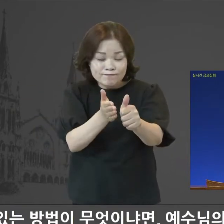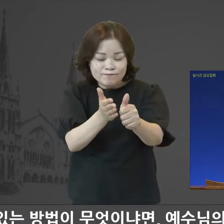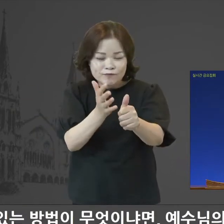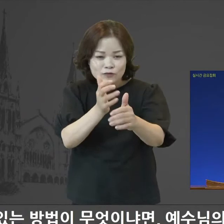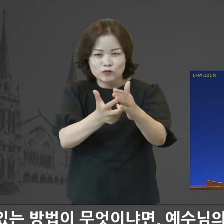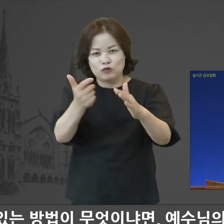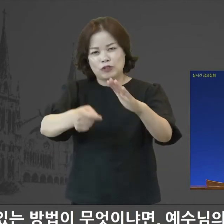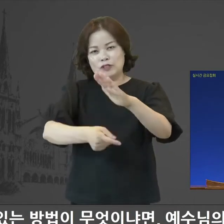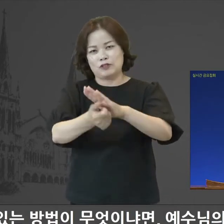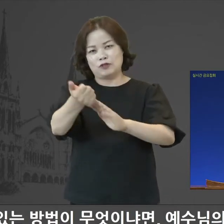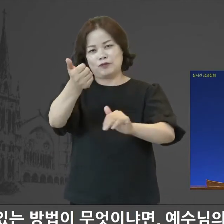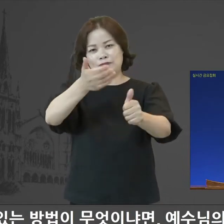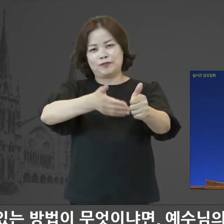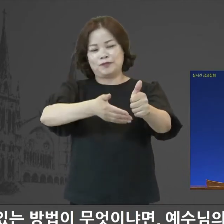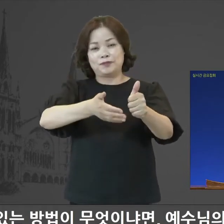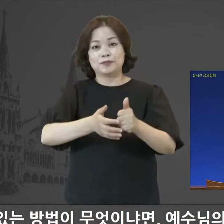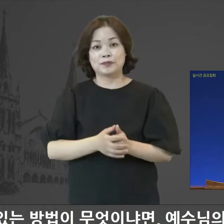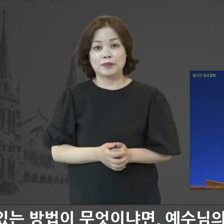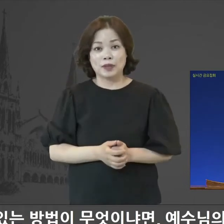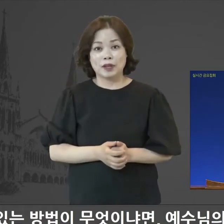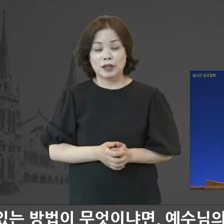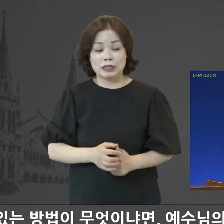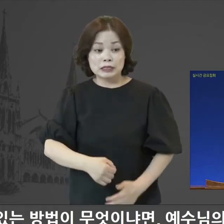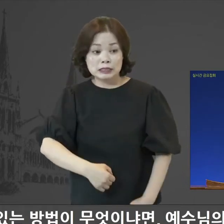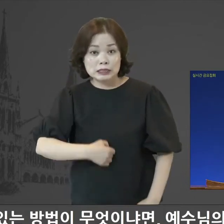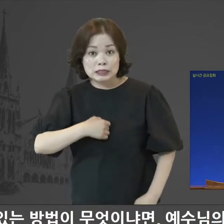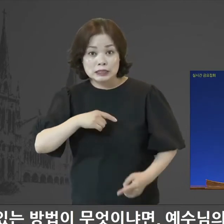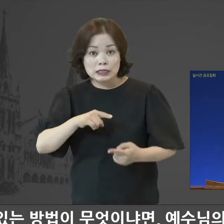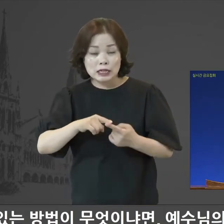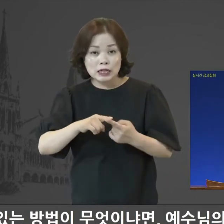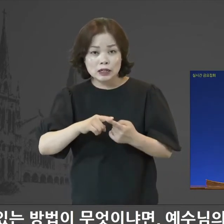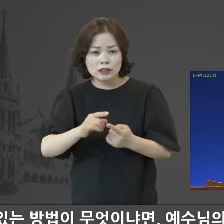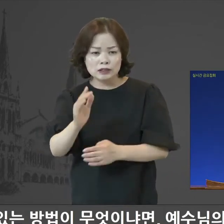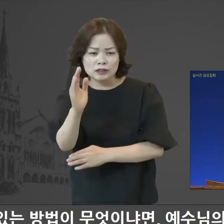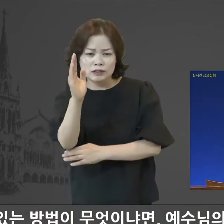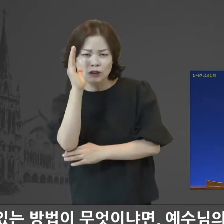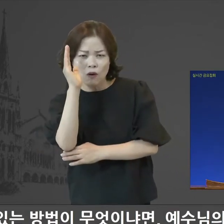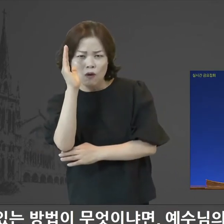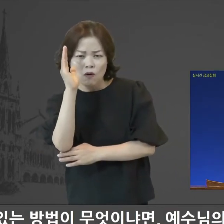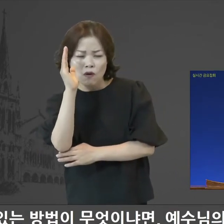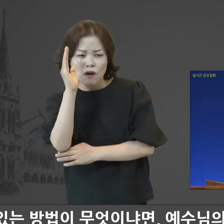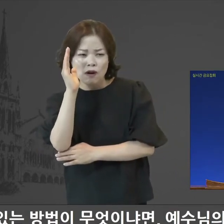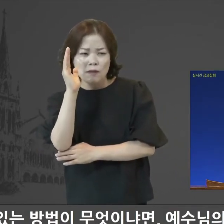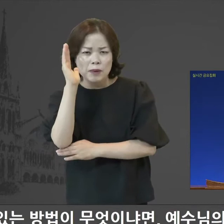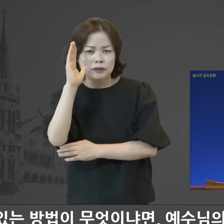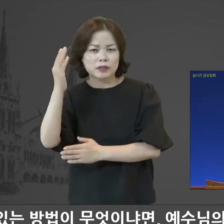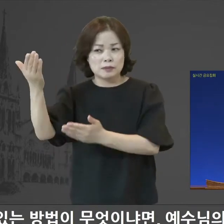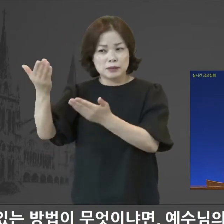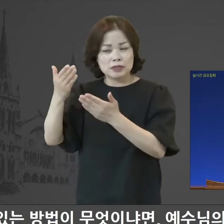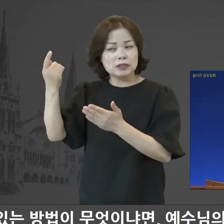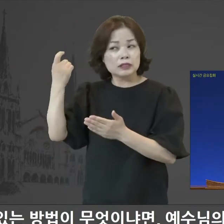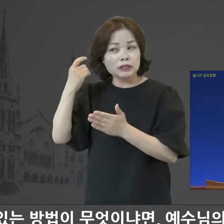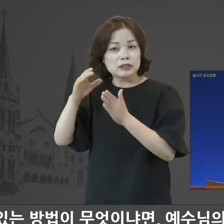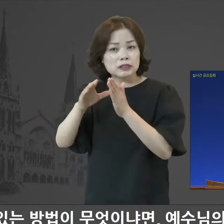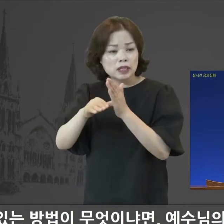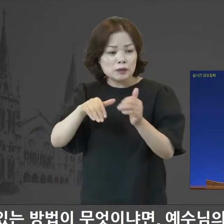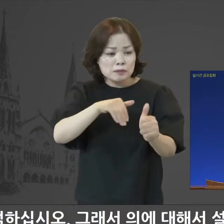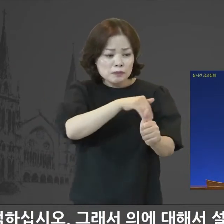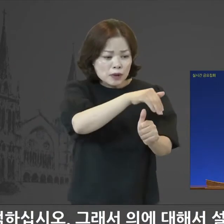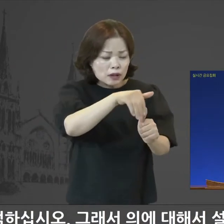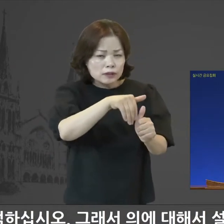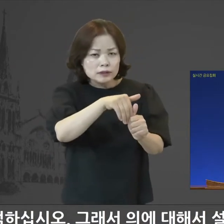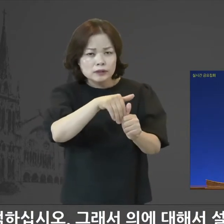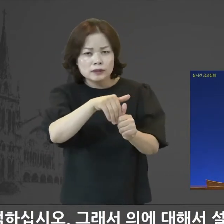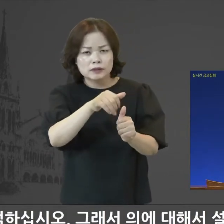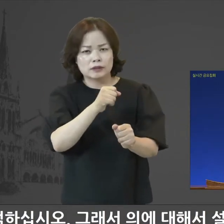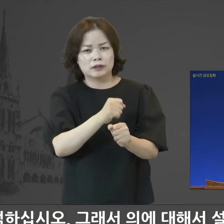안에서 소망합니다. 그래서 의에 대해서 설교하고 의에 대해서 우리가 메시지를 받을 때는 이 배경이